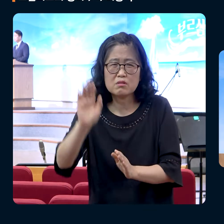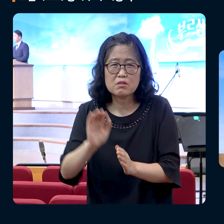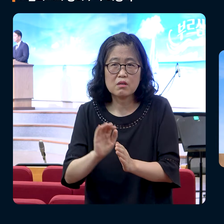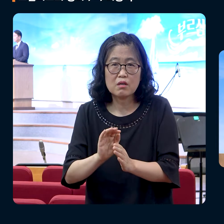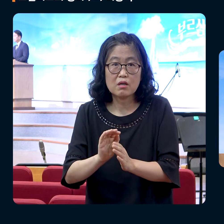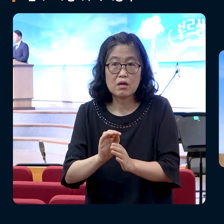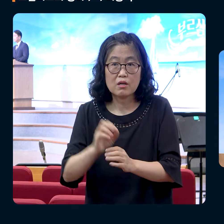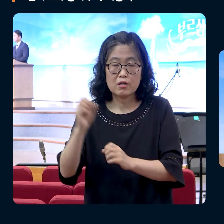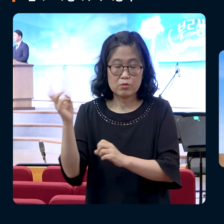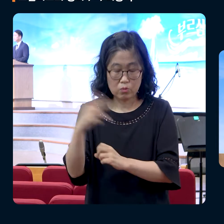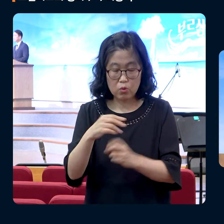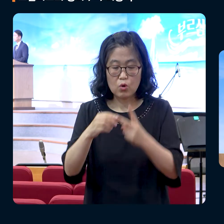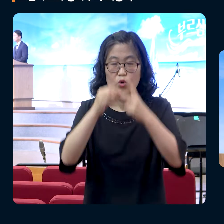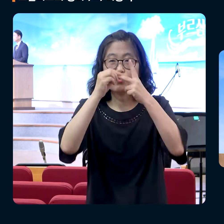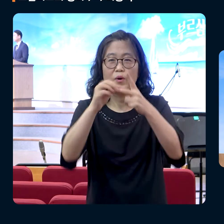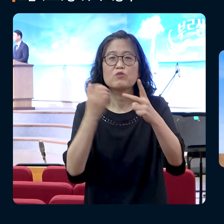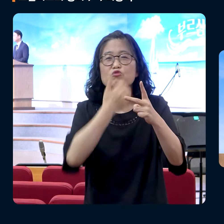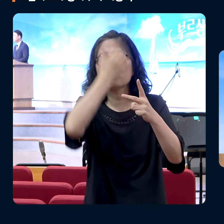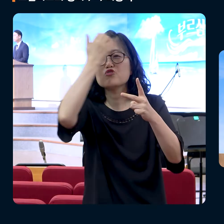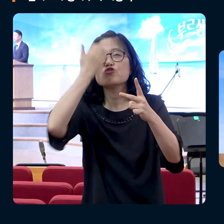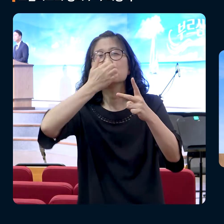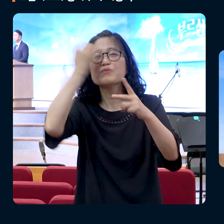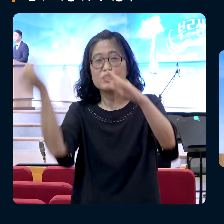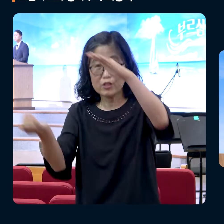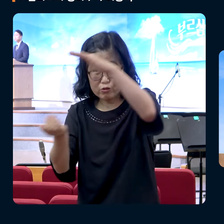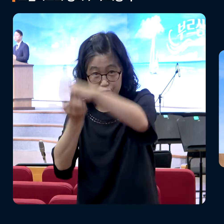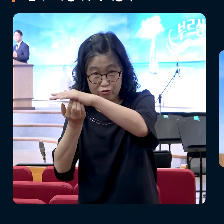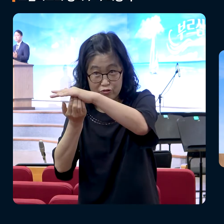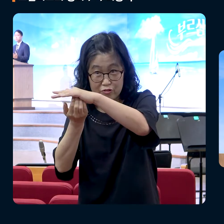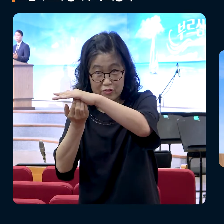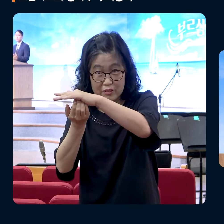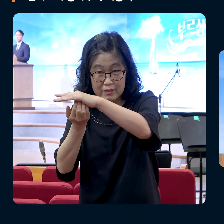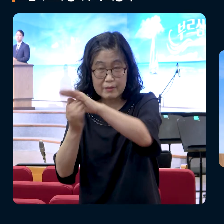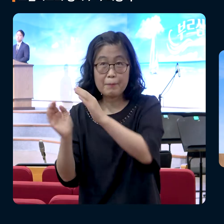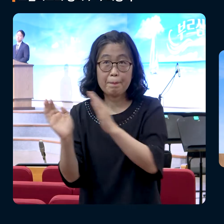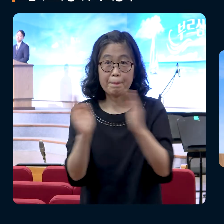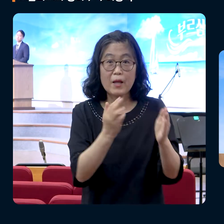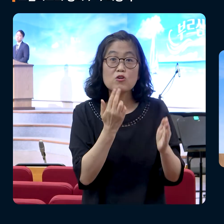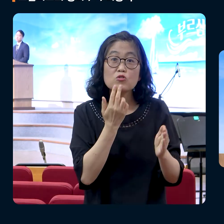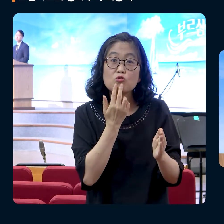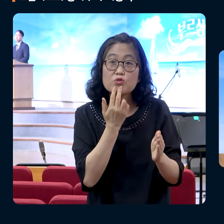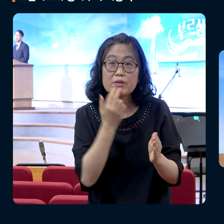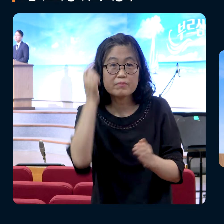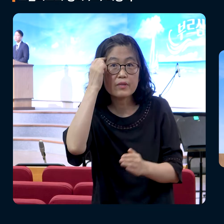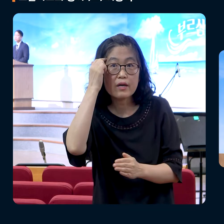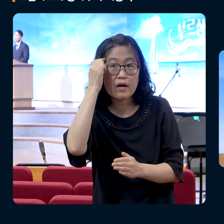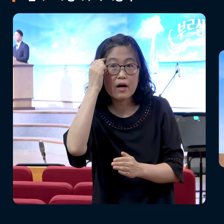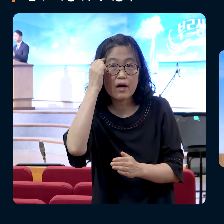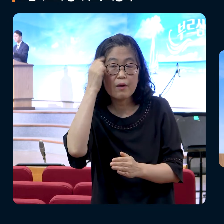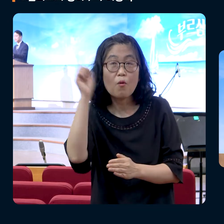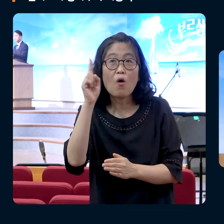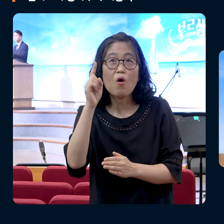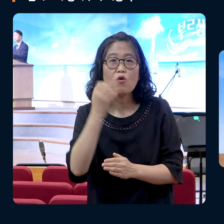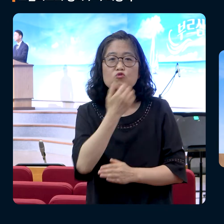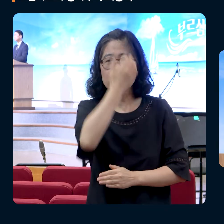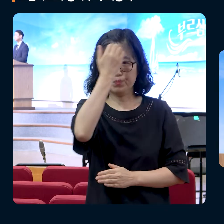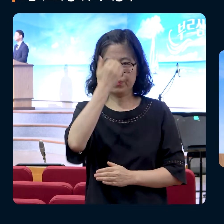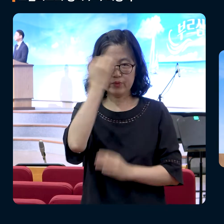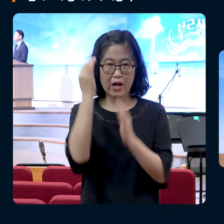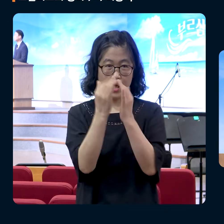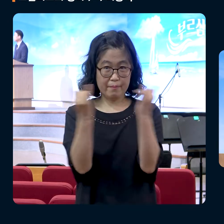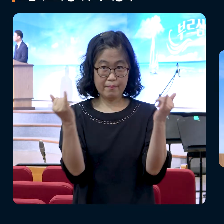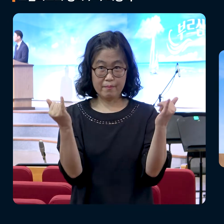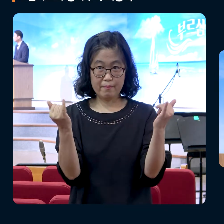꿈은 이루어진다라는 그런 것이었습니다. 뭐냐면 여러분, 요셉 하면 뭐가 가장 먼저 생각이 드십니까? 꿈의 사람, 뭐 이런